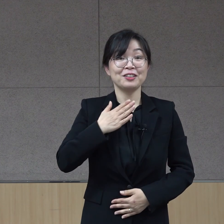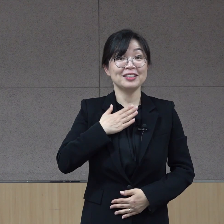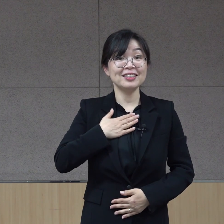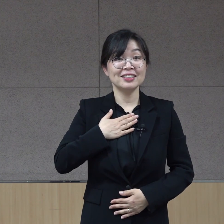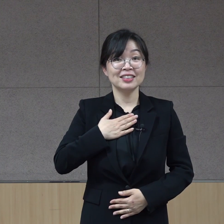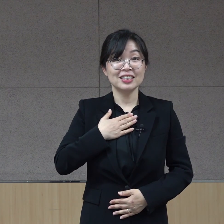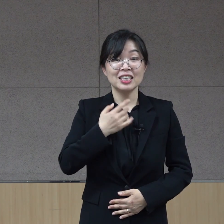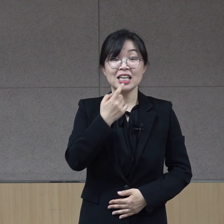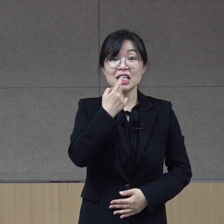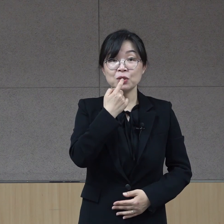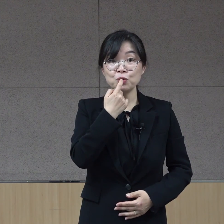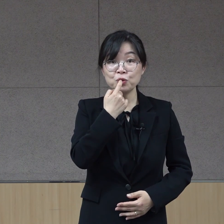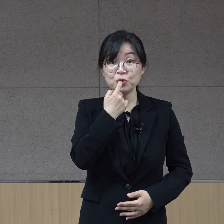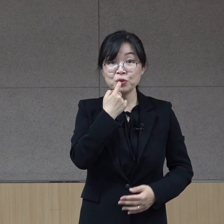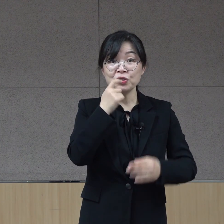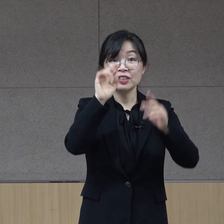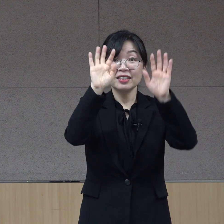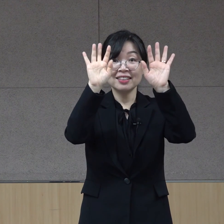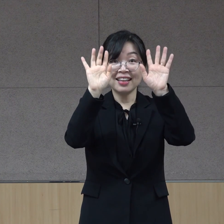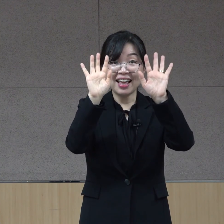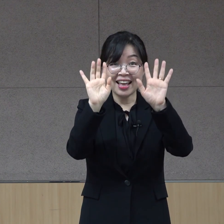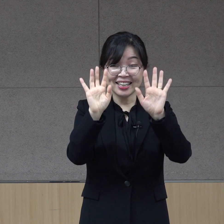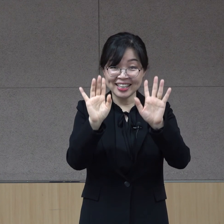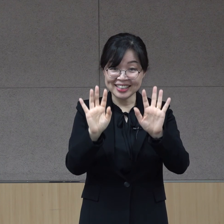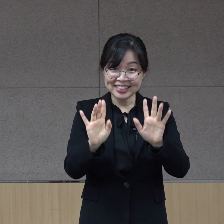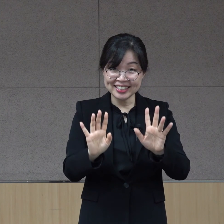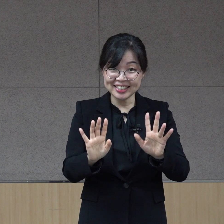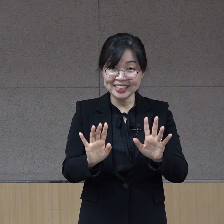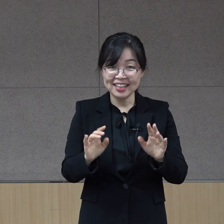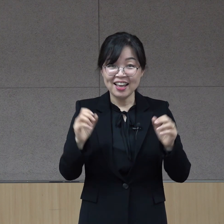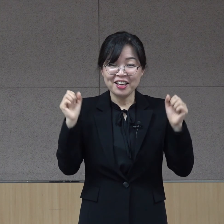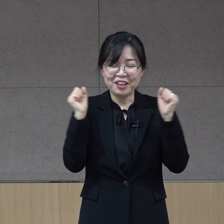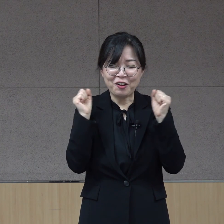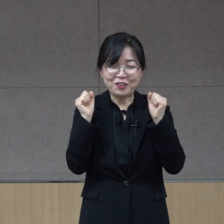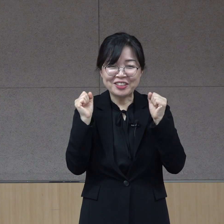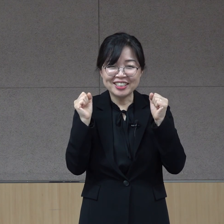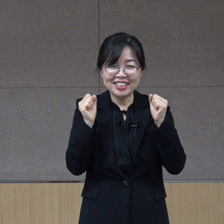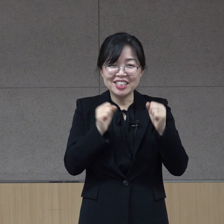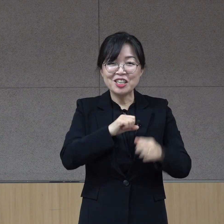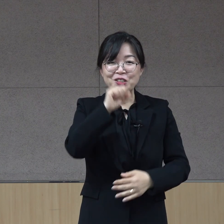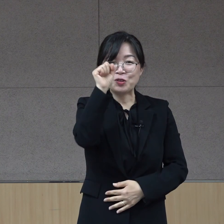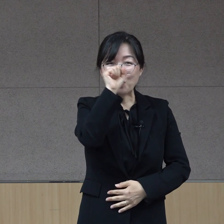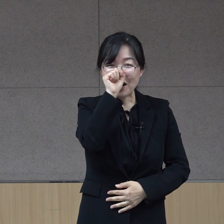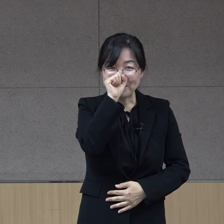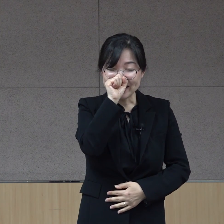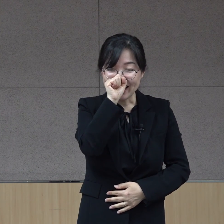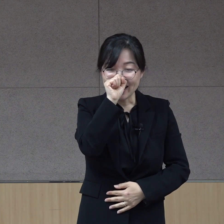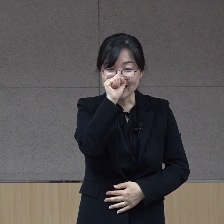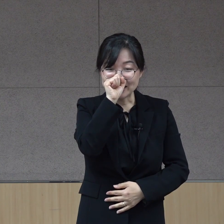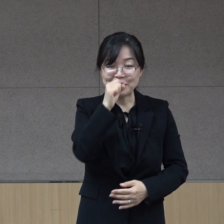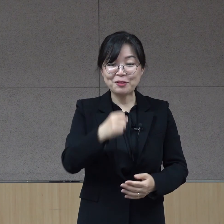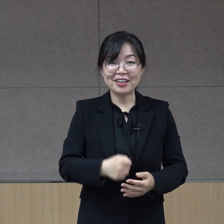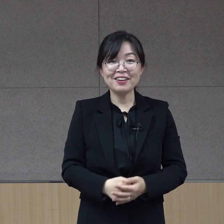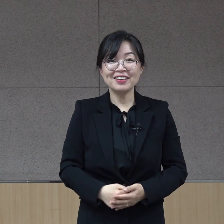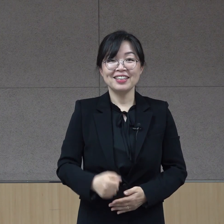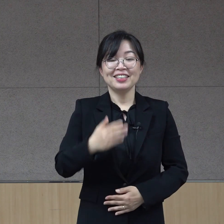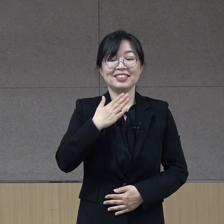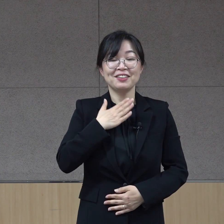저는 눈 내리는 겨울을 좋아합니다. 다시 해볼까요?